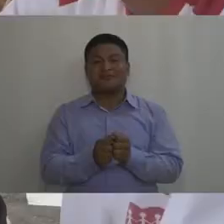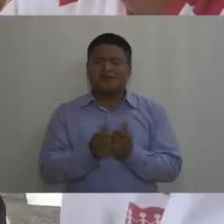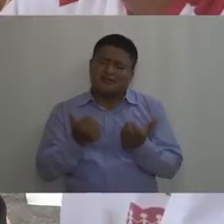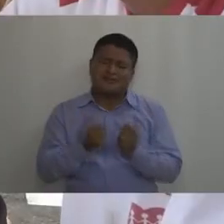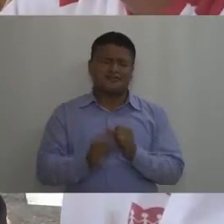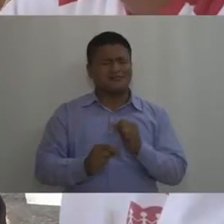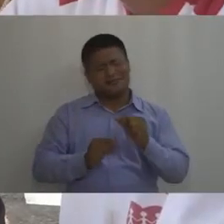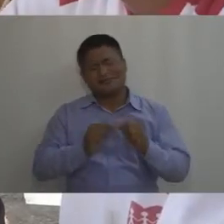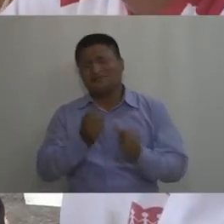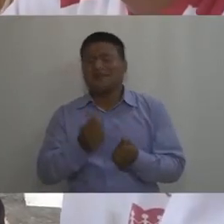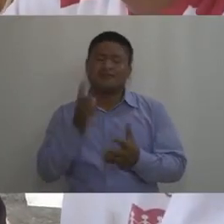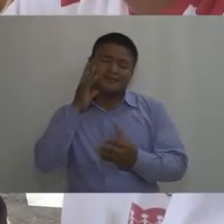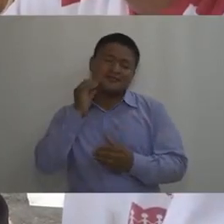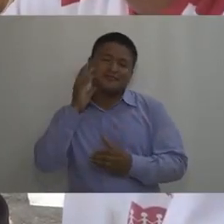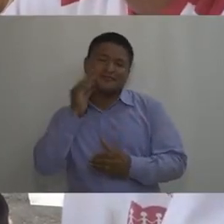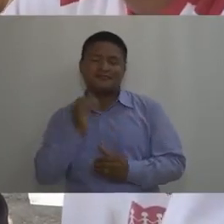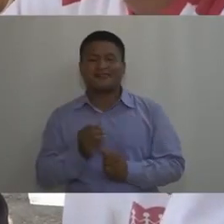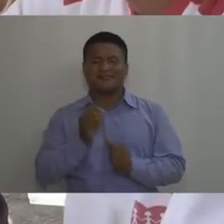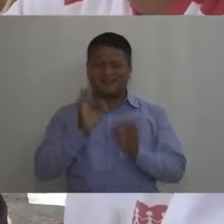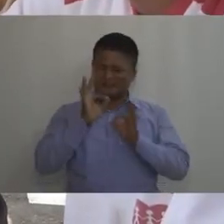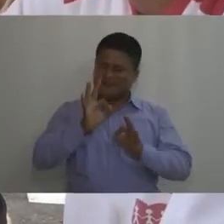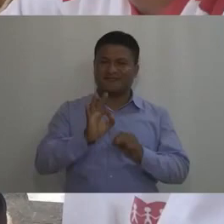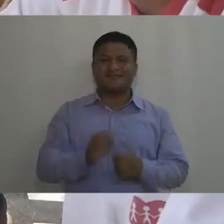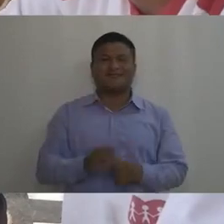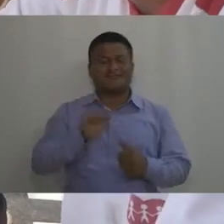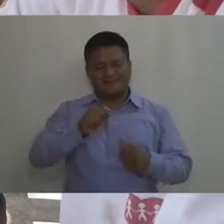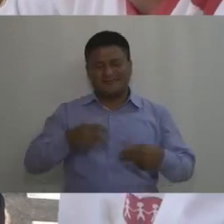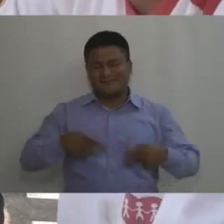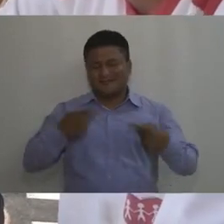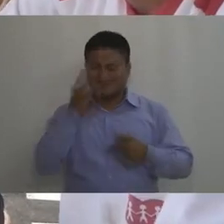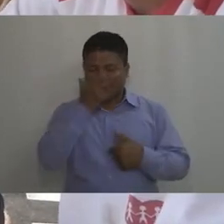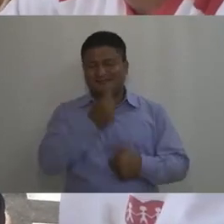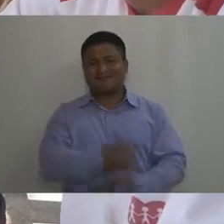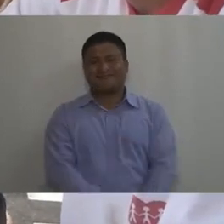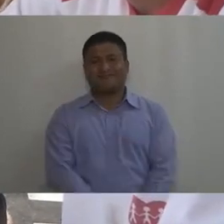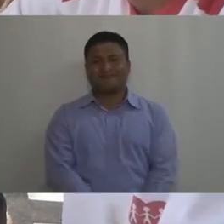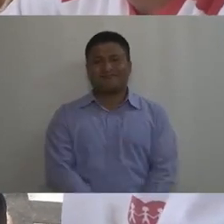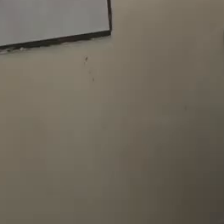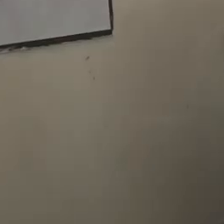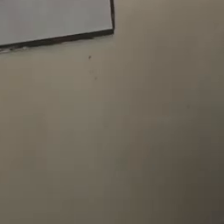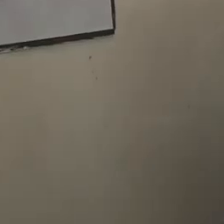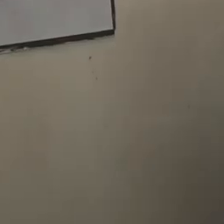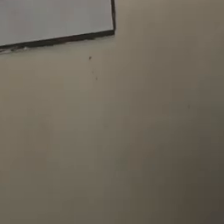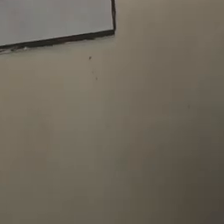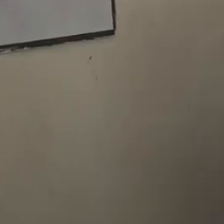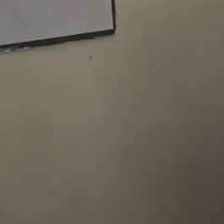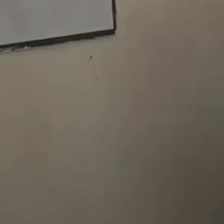les enseñamos un poco a ellos. Y así, para que es una experiencia muy chévere, vale la pena vivirla gracias a ellos.